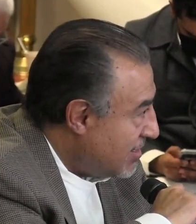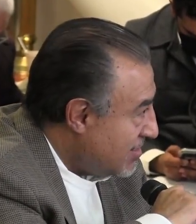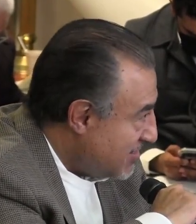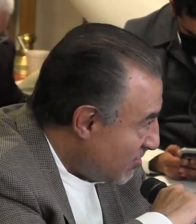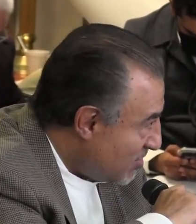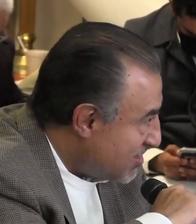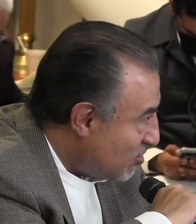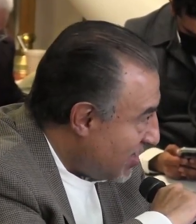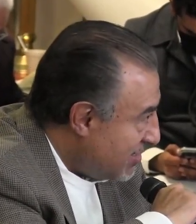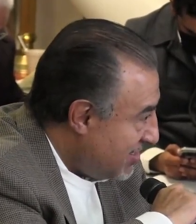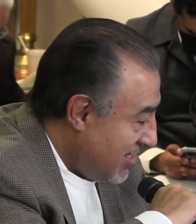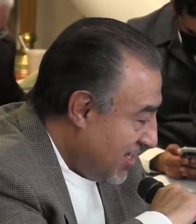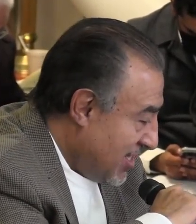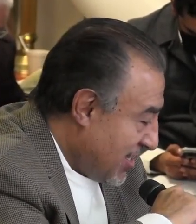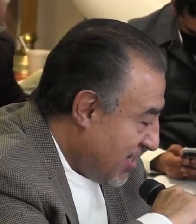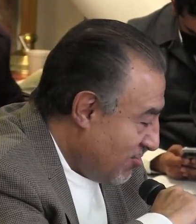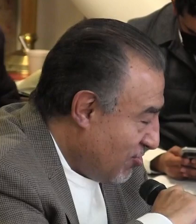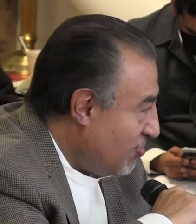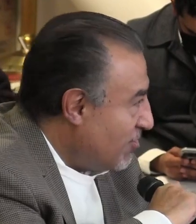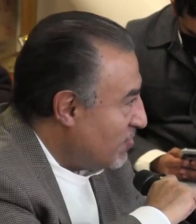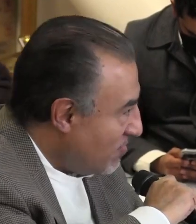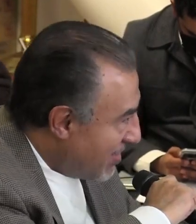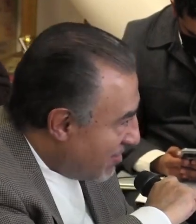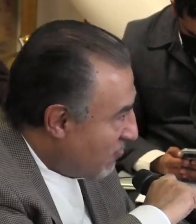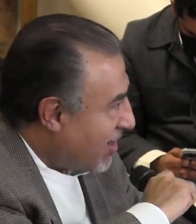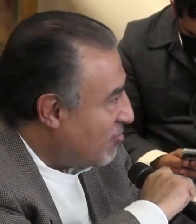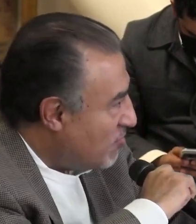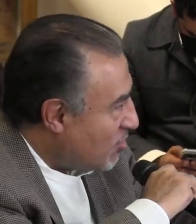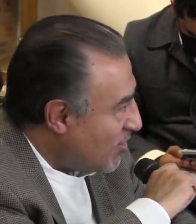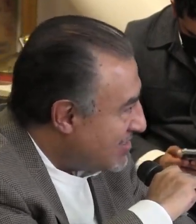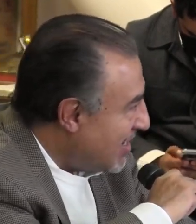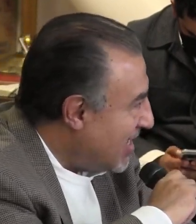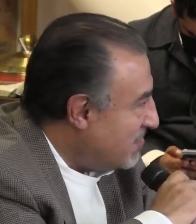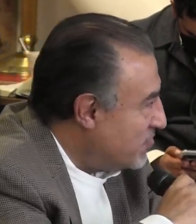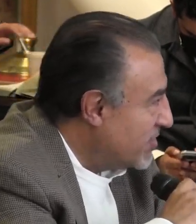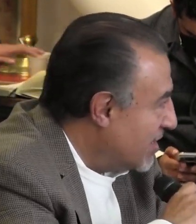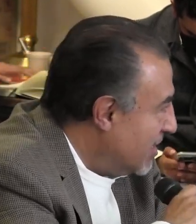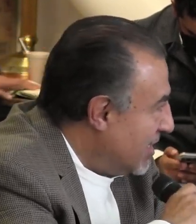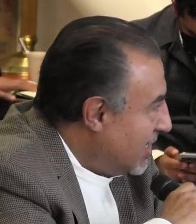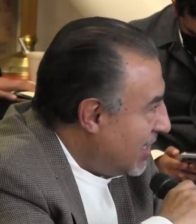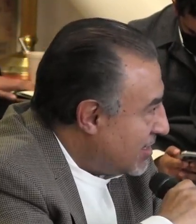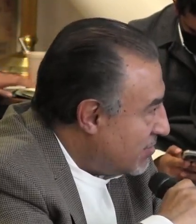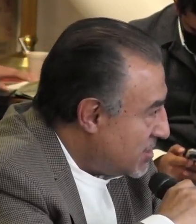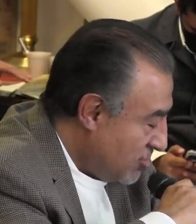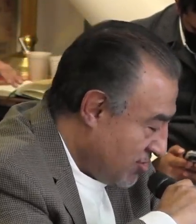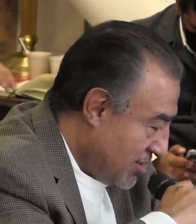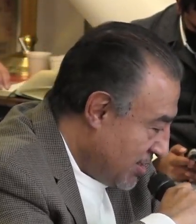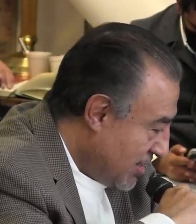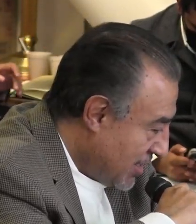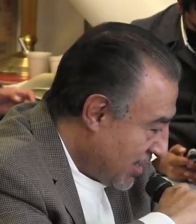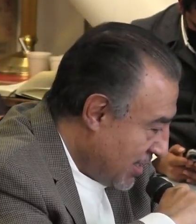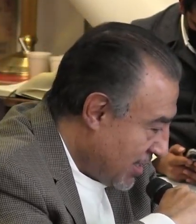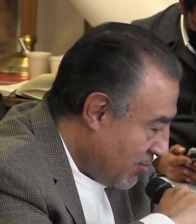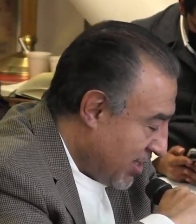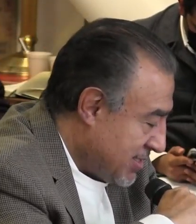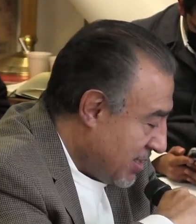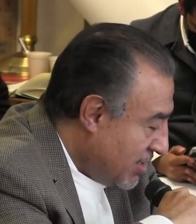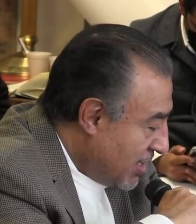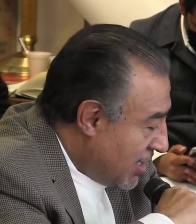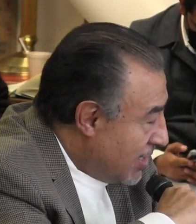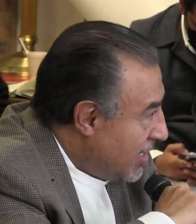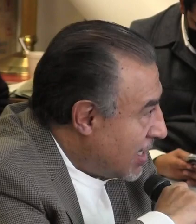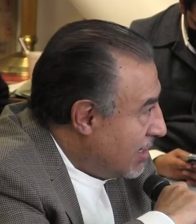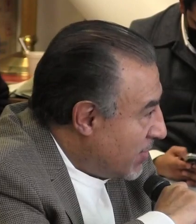usted licenciado en Historia, quiero enfocar un poco hacia allá la intervención que voy a